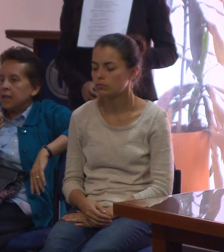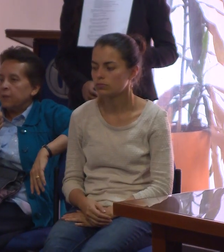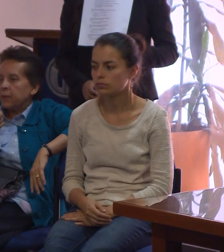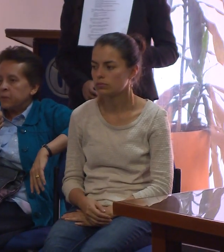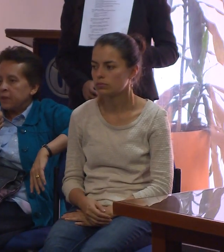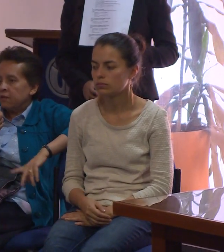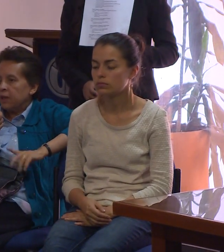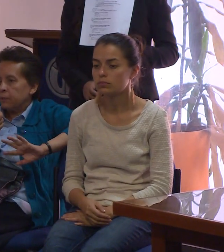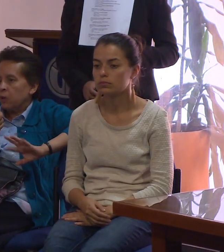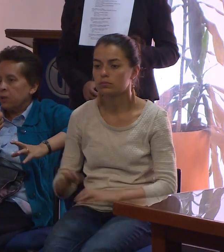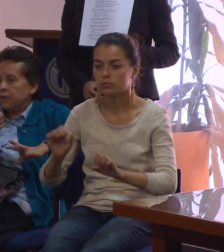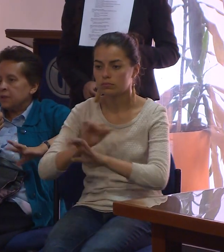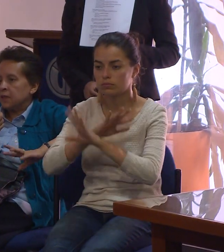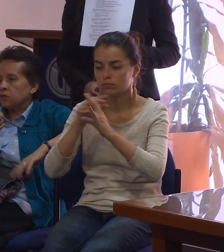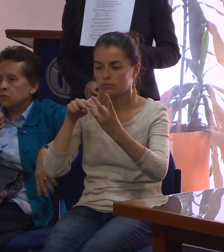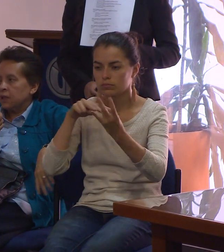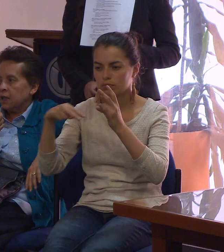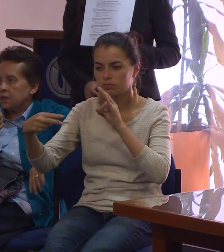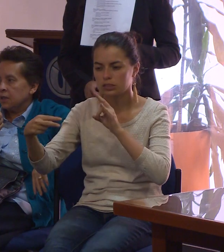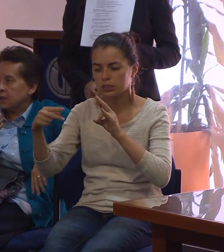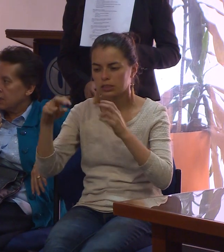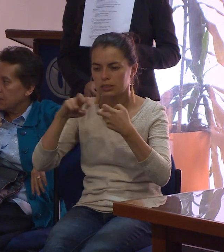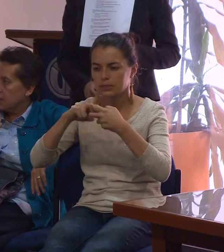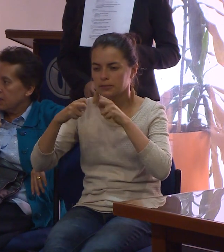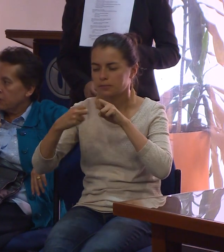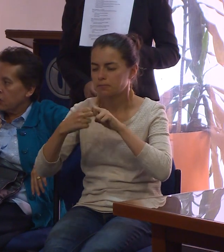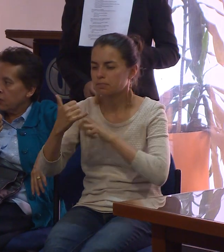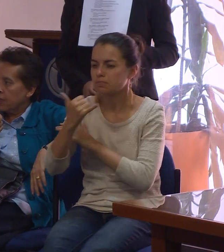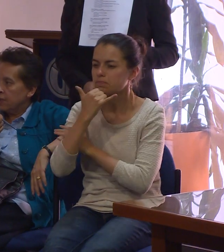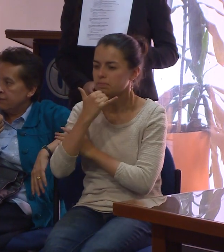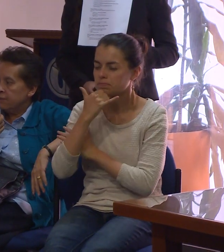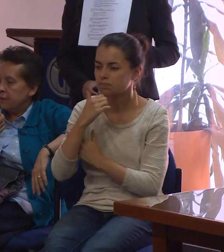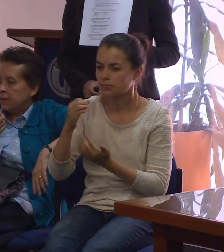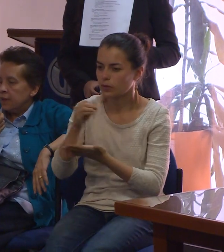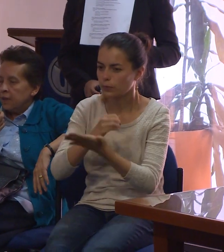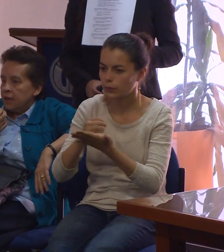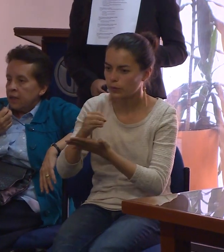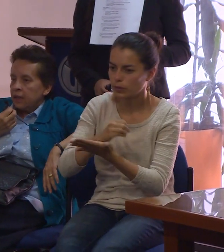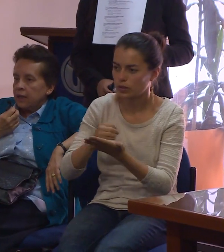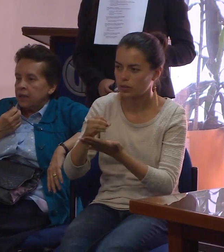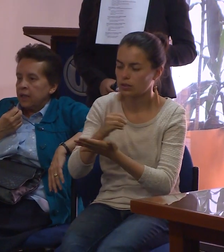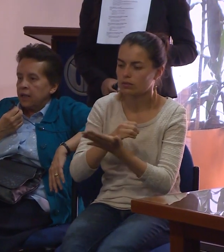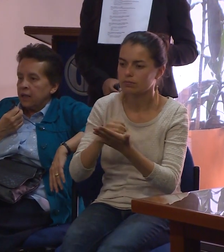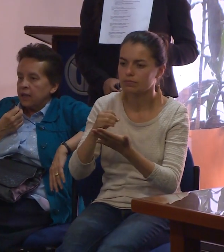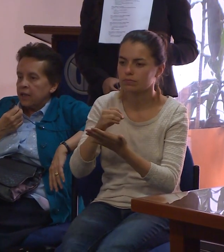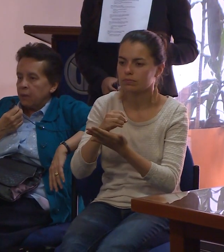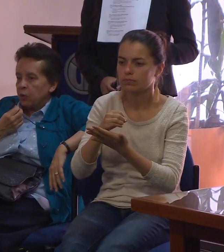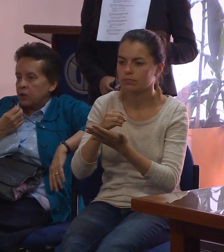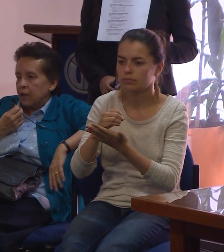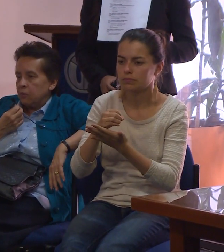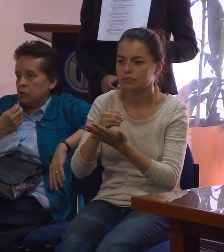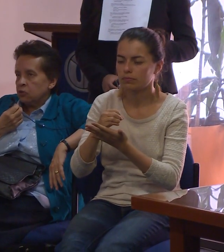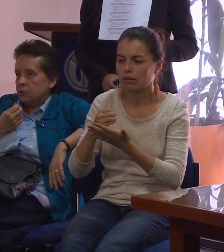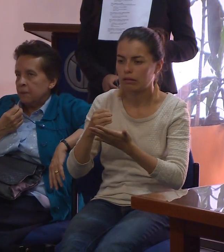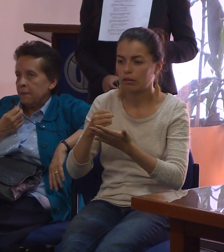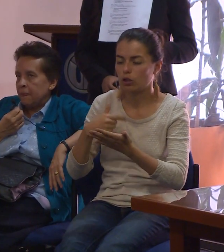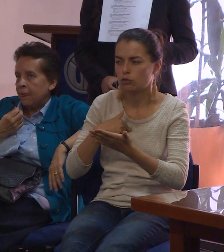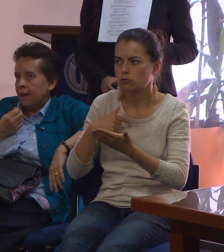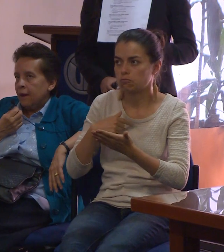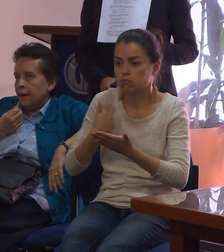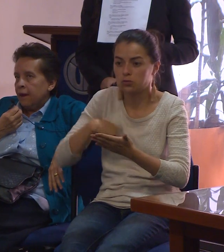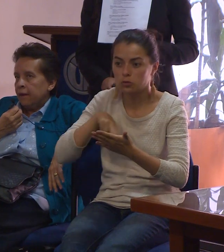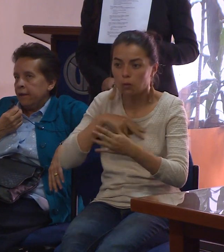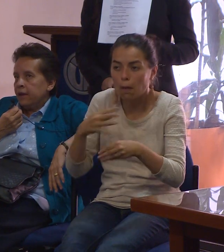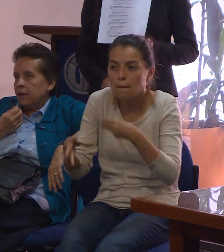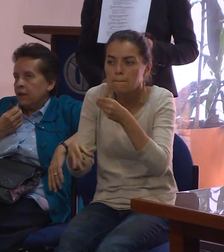Desde esa perspectiva de problematización de la enseñanza de la biología, ¿en qué aportamos?